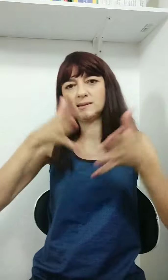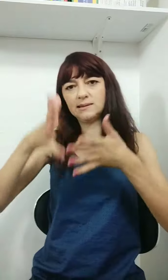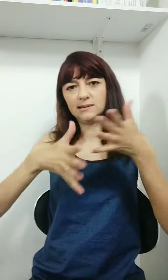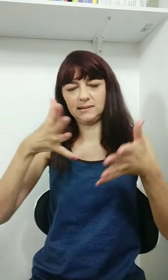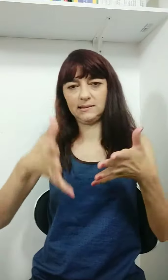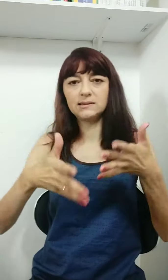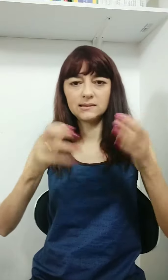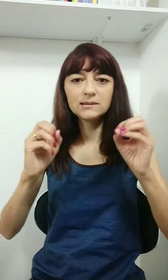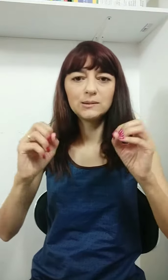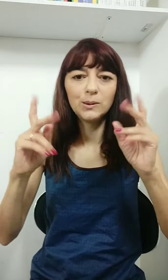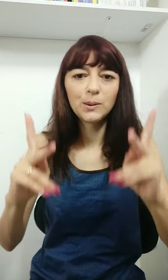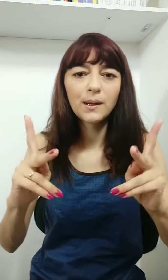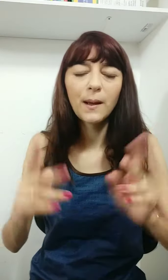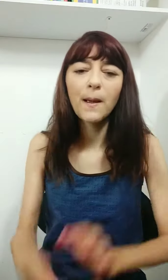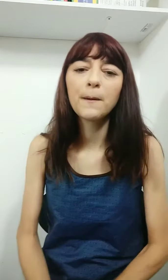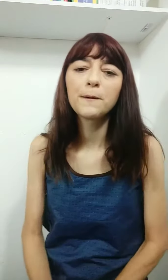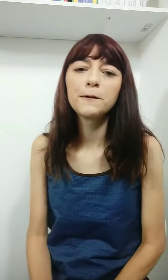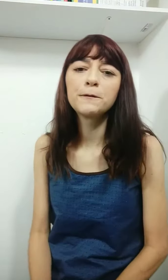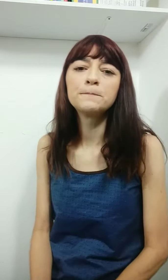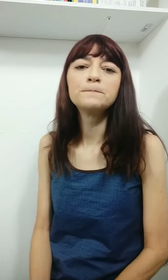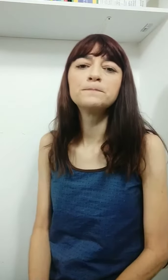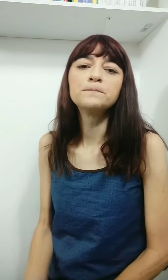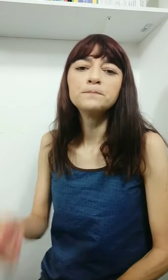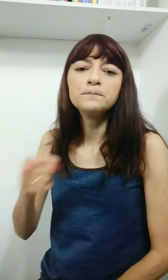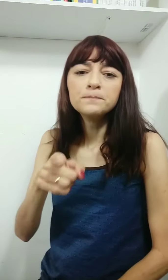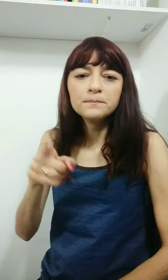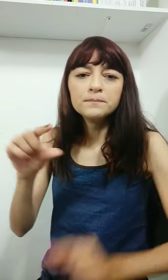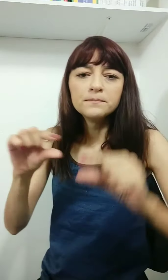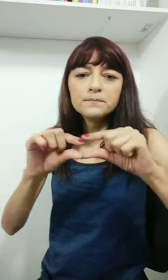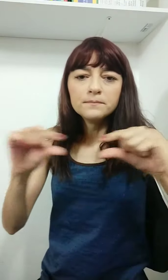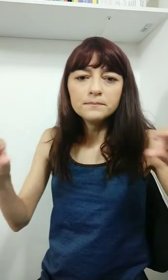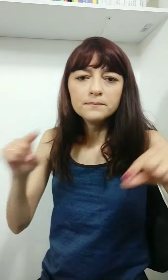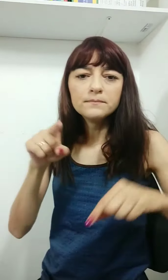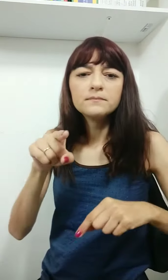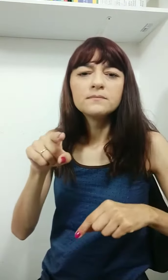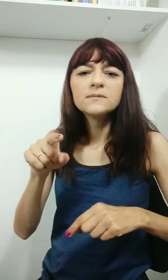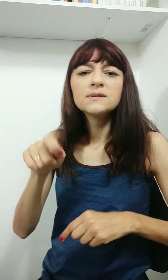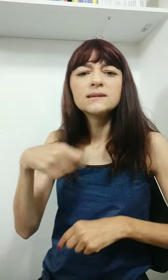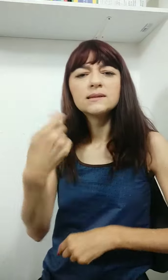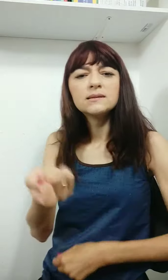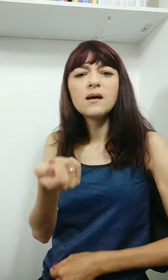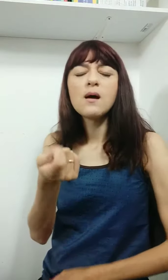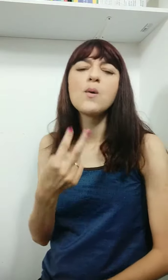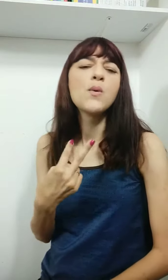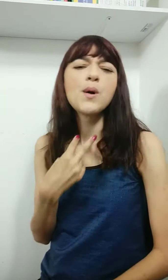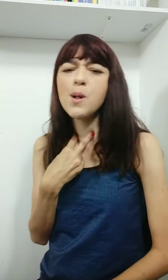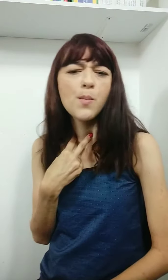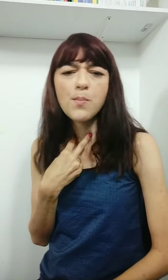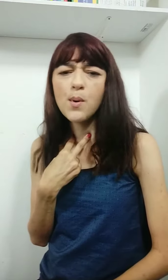muito importante, porque é nessa sinalização que você vai pegar esses aspectos. Deixa eu ver aqui um comentário. Olha